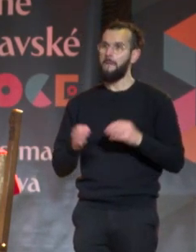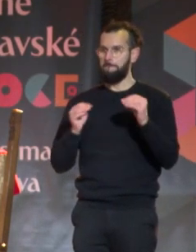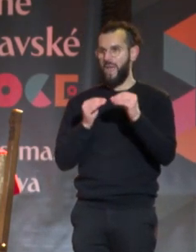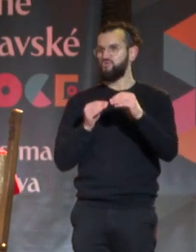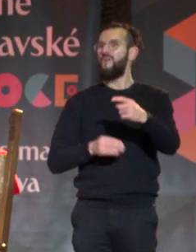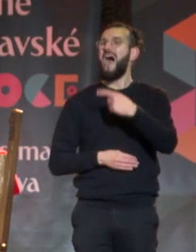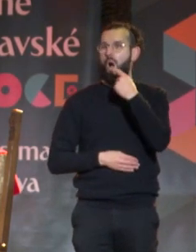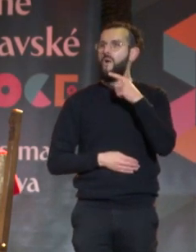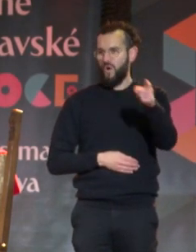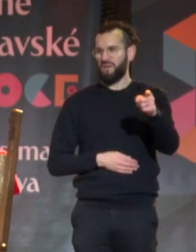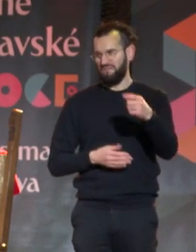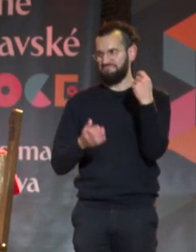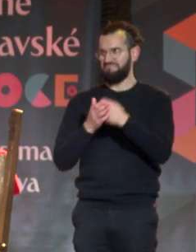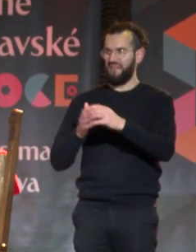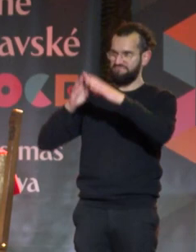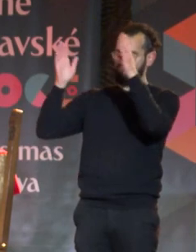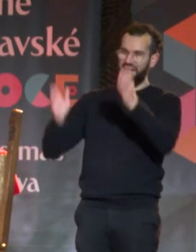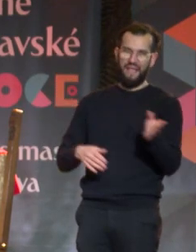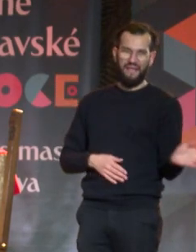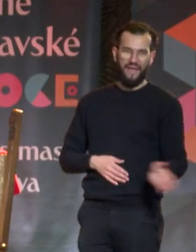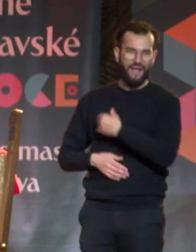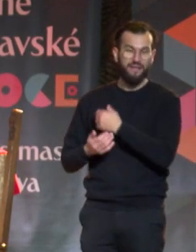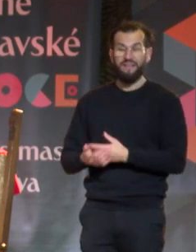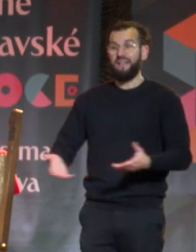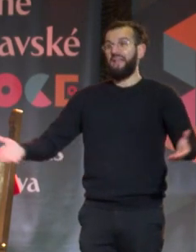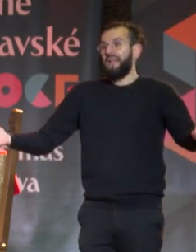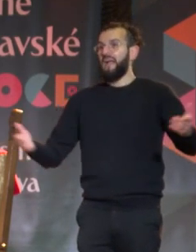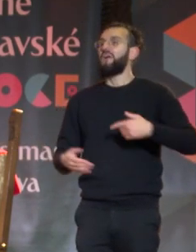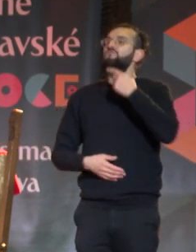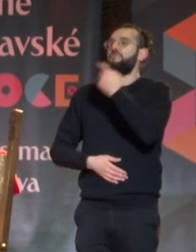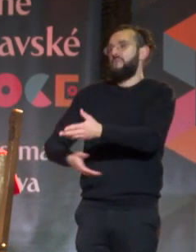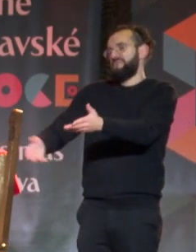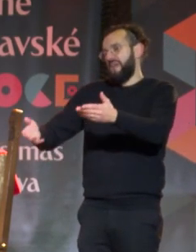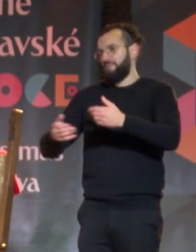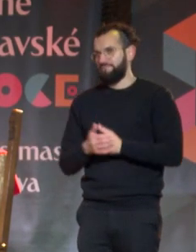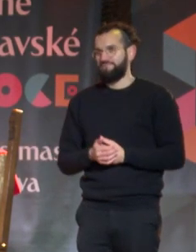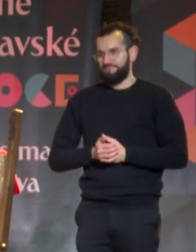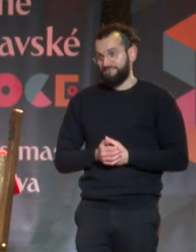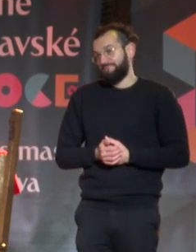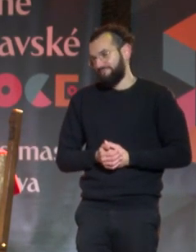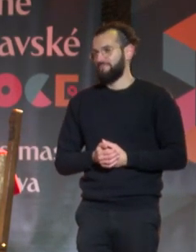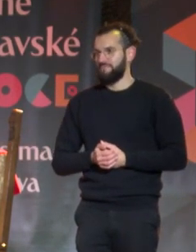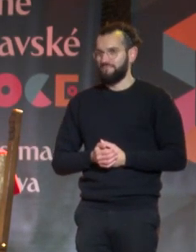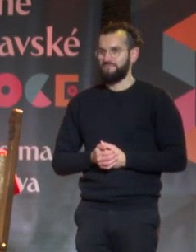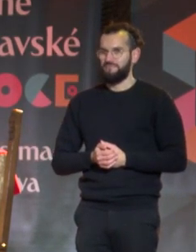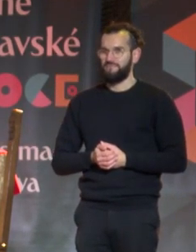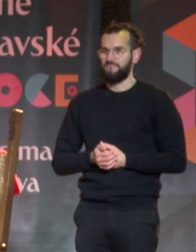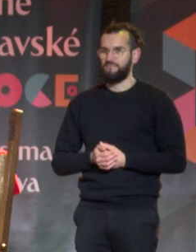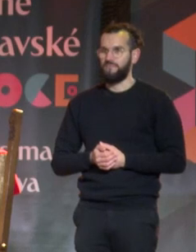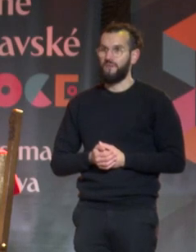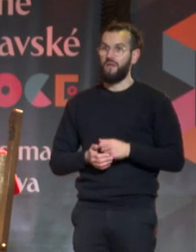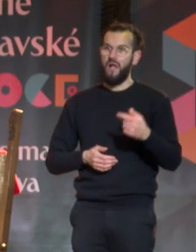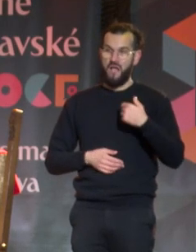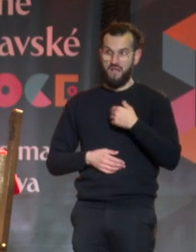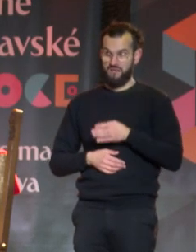starým tmavým činžiakom. No ale čo vám poviem, Silvia? Zalieča sa pani Silvestrovej a moju